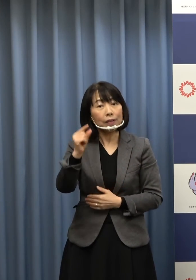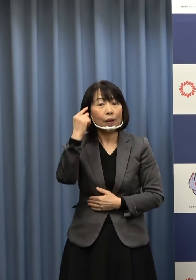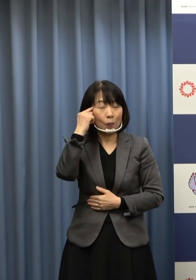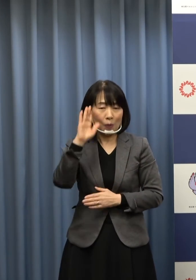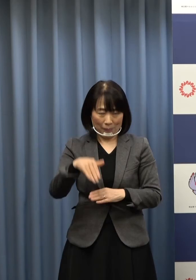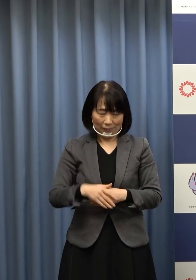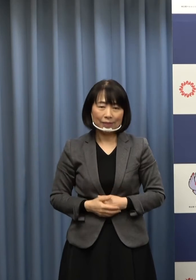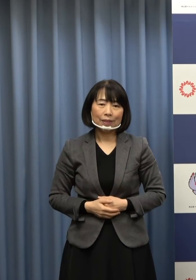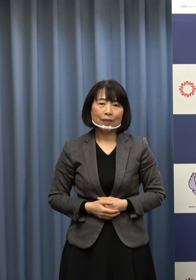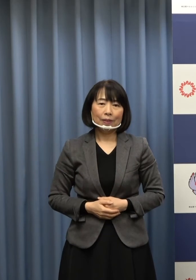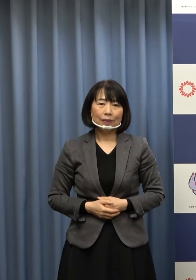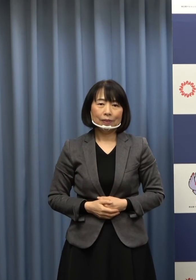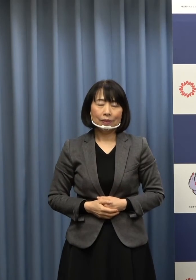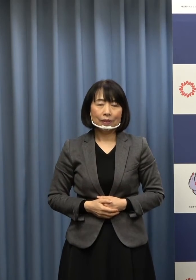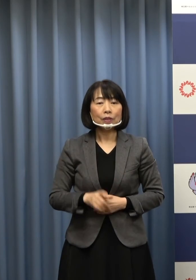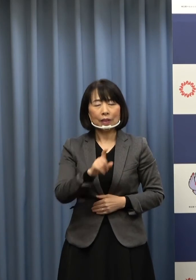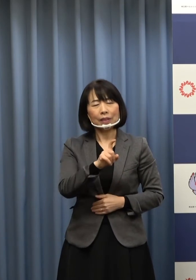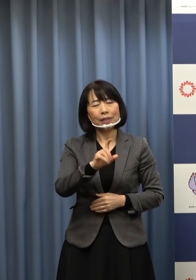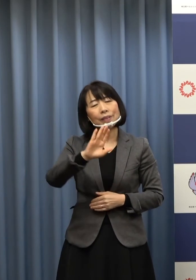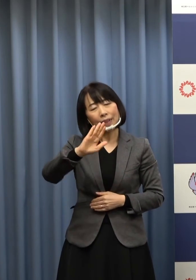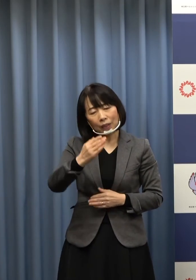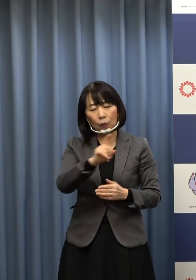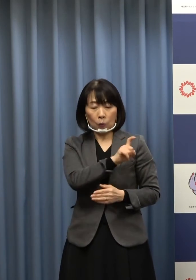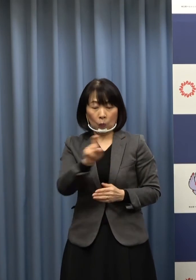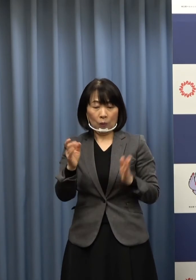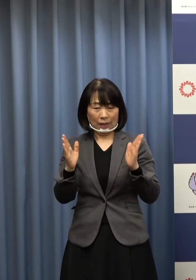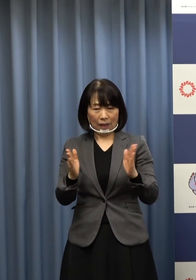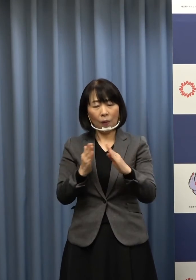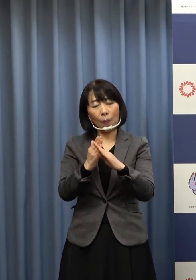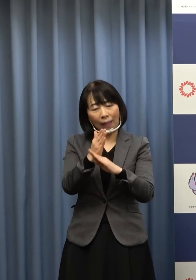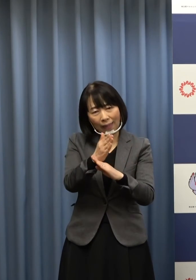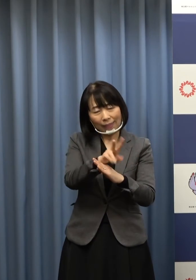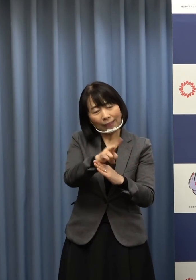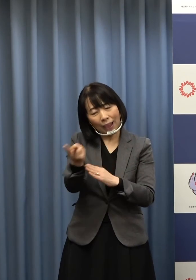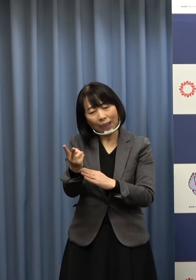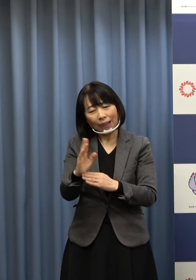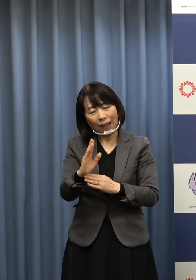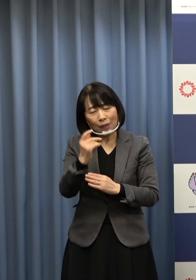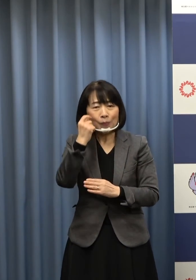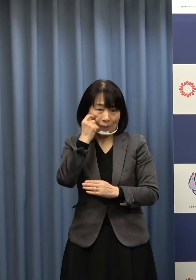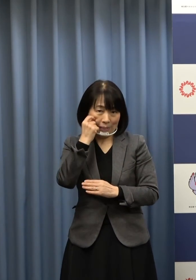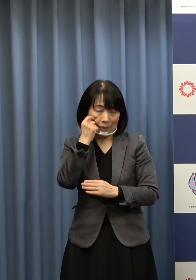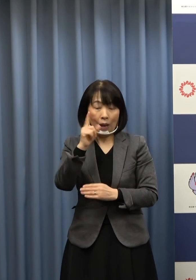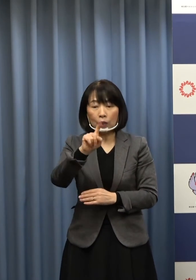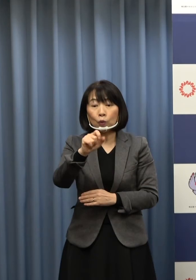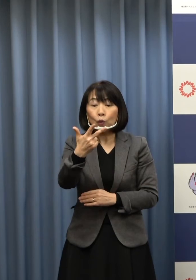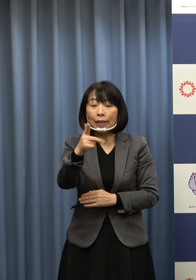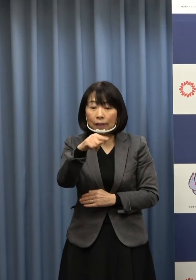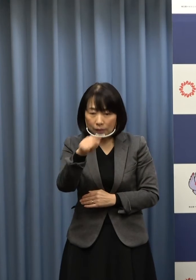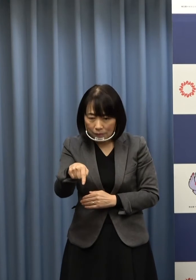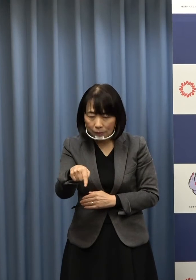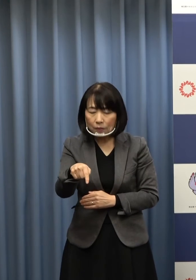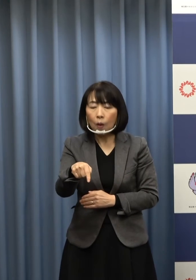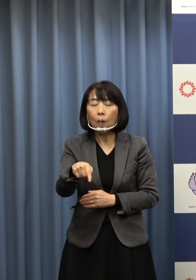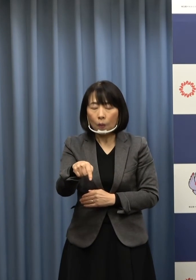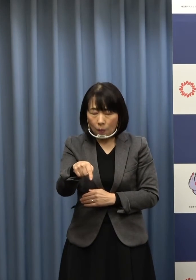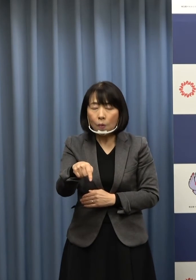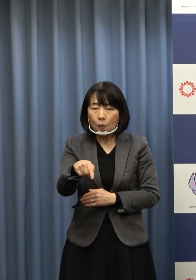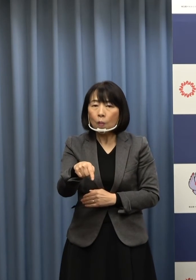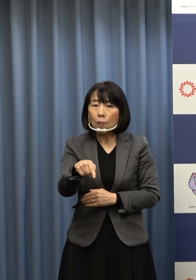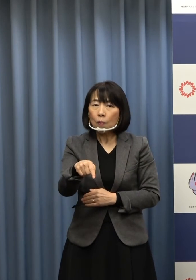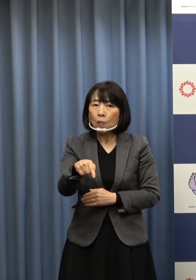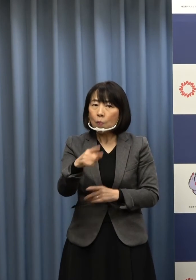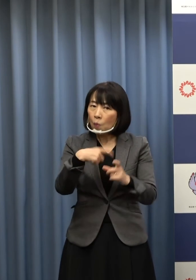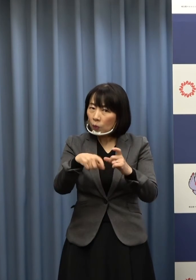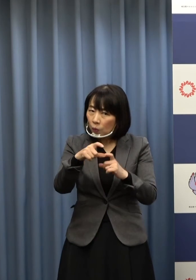で、10日以上経ってもなかなか転院できなかったような方っていうのは17人しかおられなかったって、これは正直